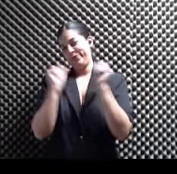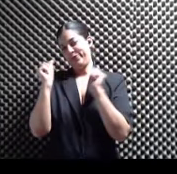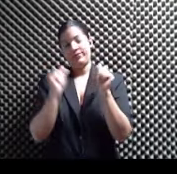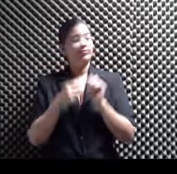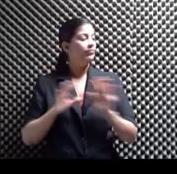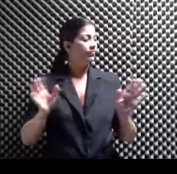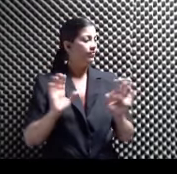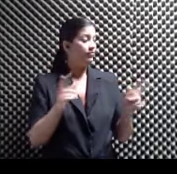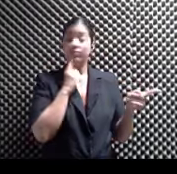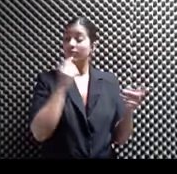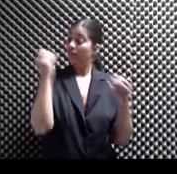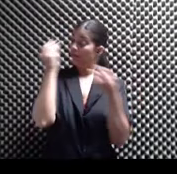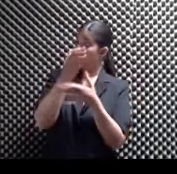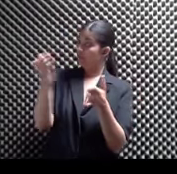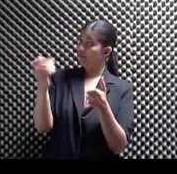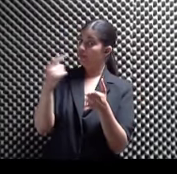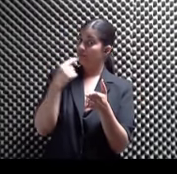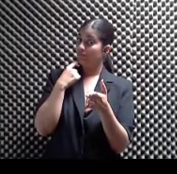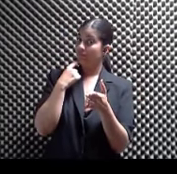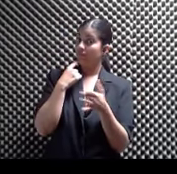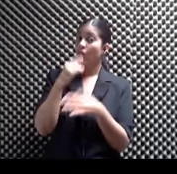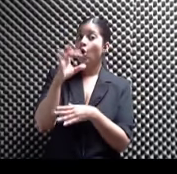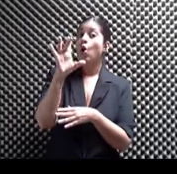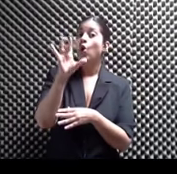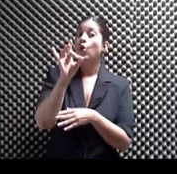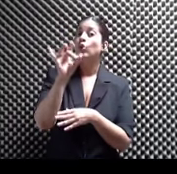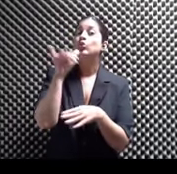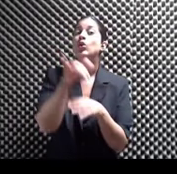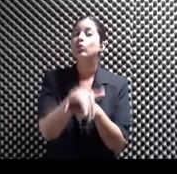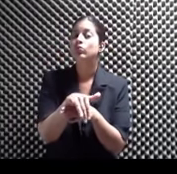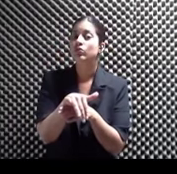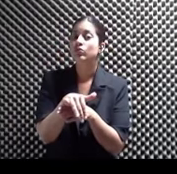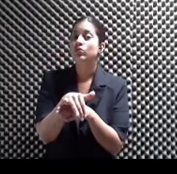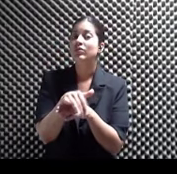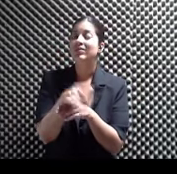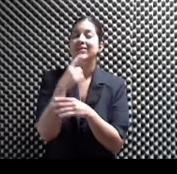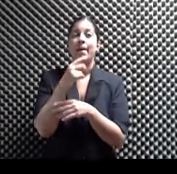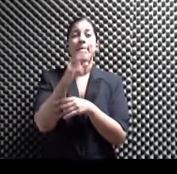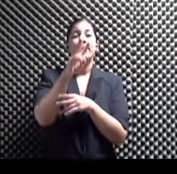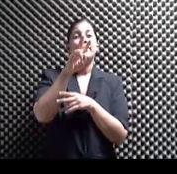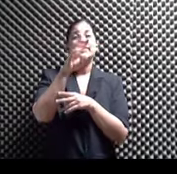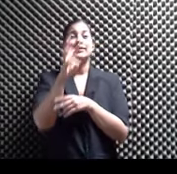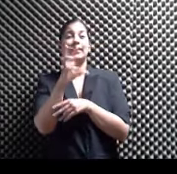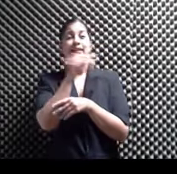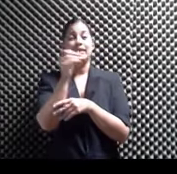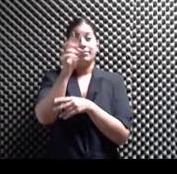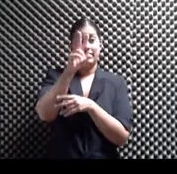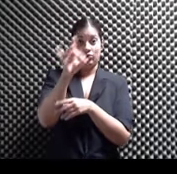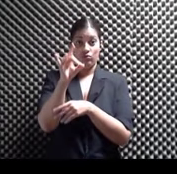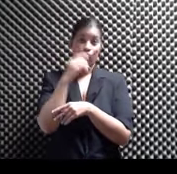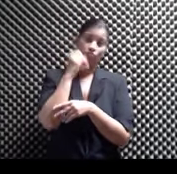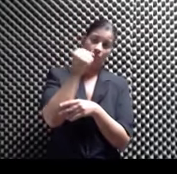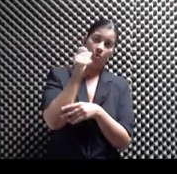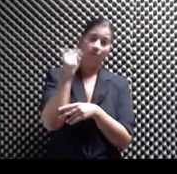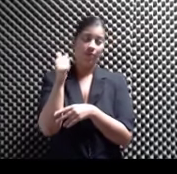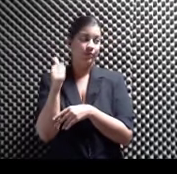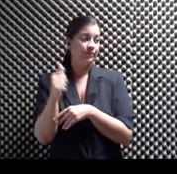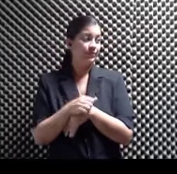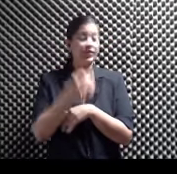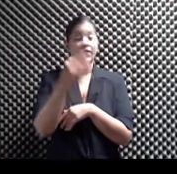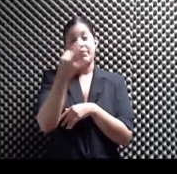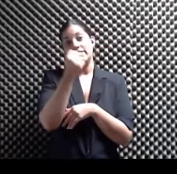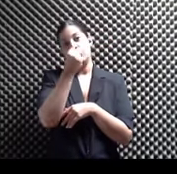No. Hay que informar que son funciones a las 8 de la noche, del 26 al 28, que es viernes, sábado y domingo, y después 3 al 5 de mayo, viernes,